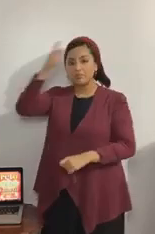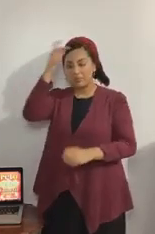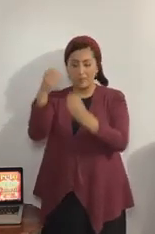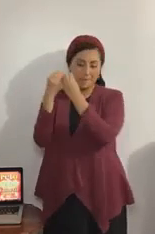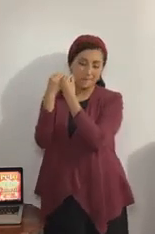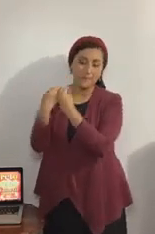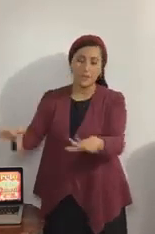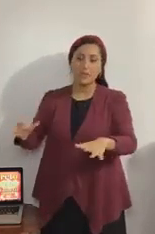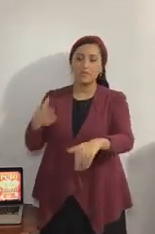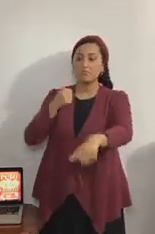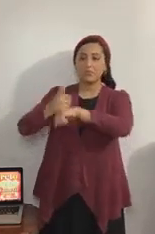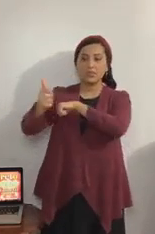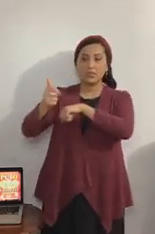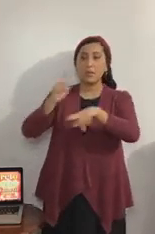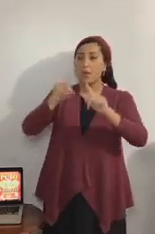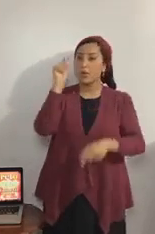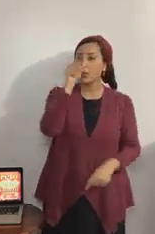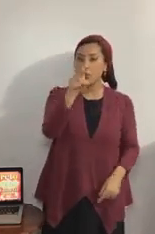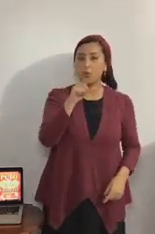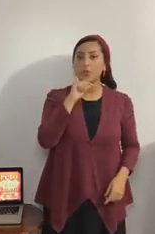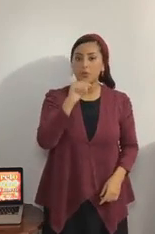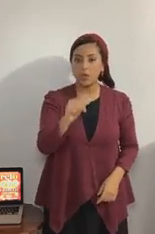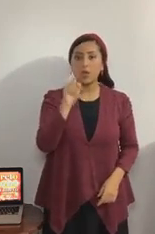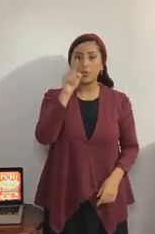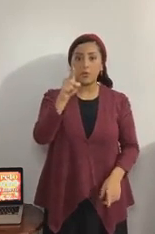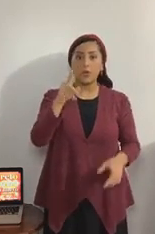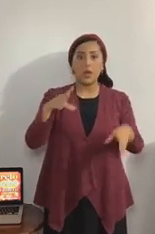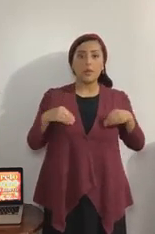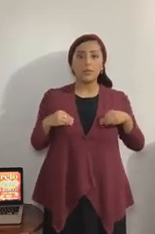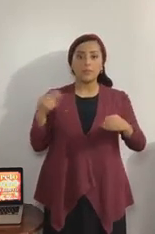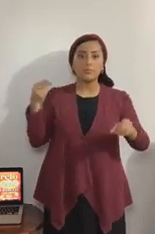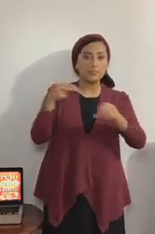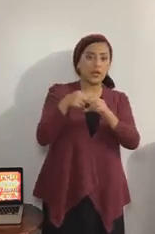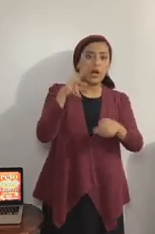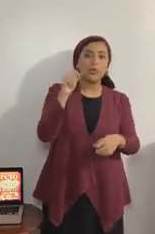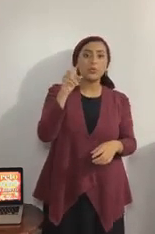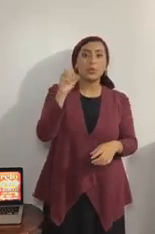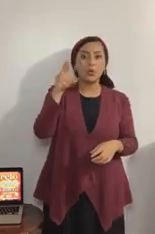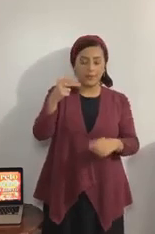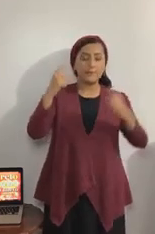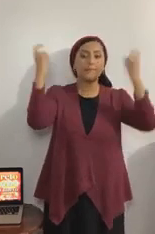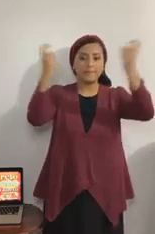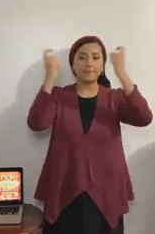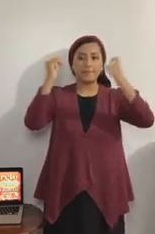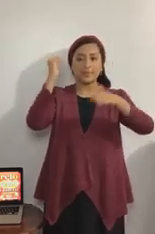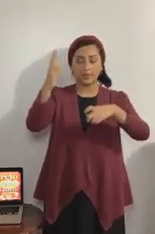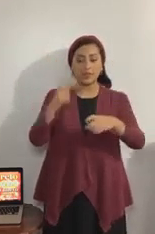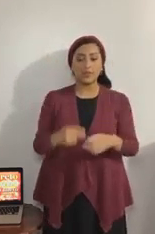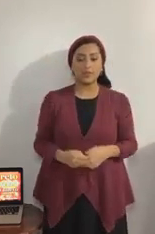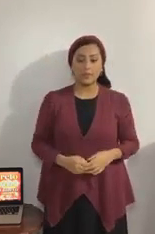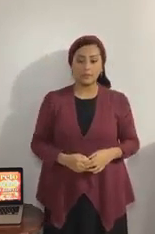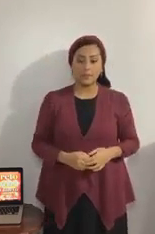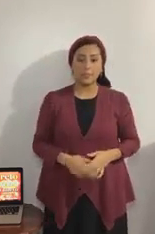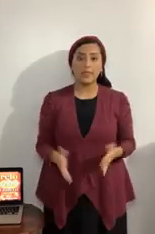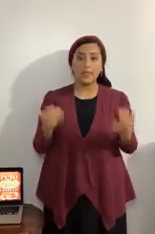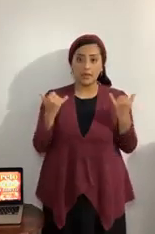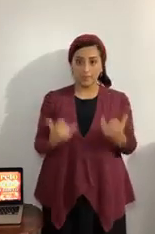quieres. Pero tú no, tú adoptaste la Torah. Aleluya. Ahora,